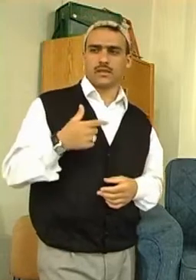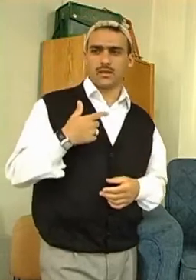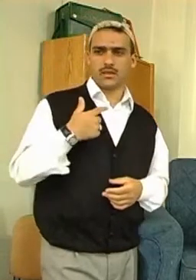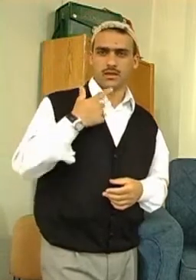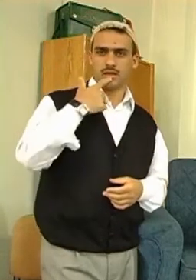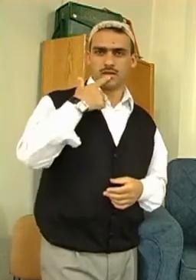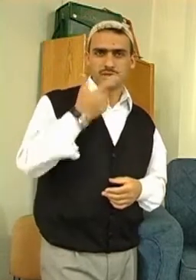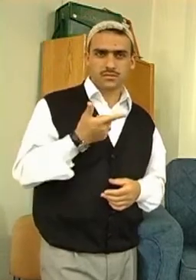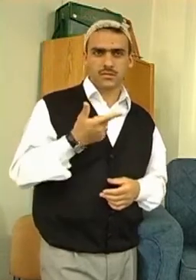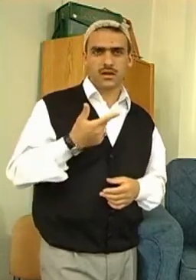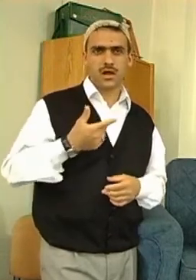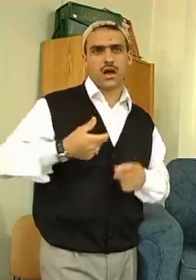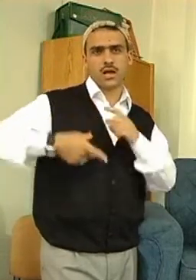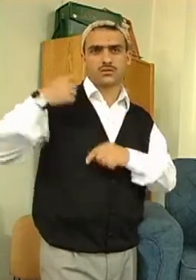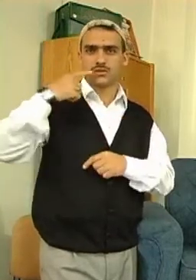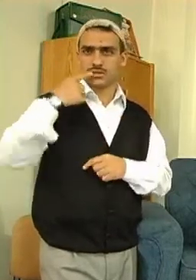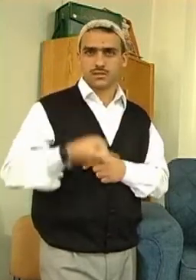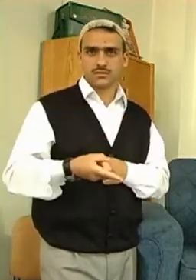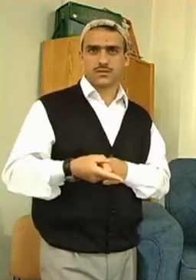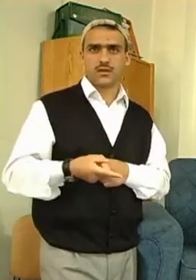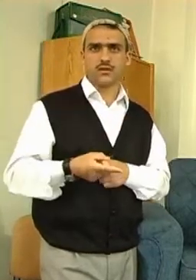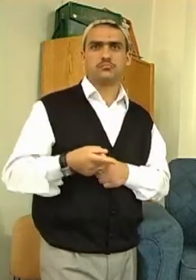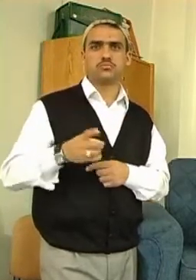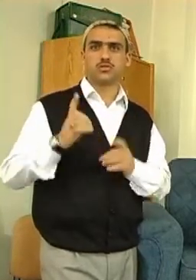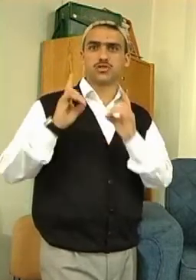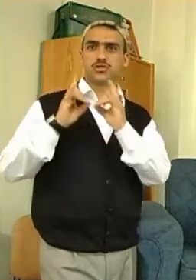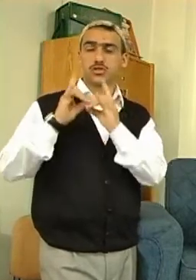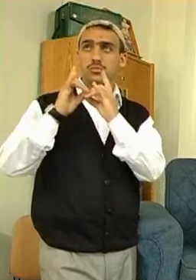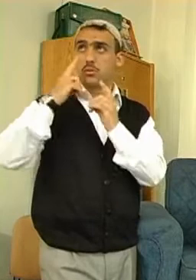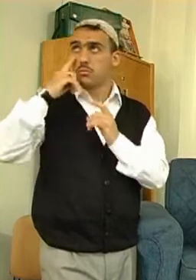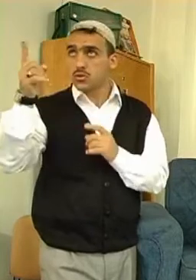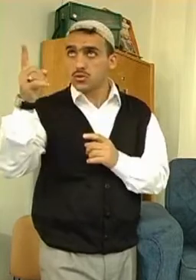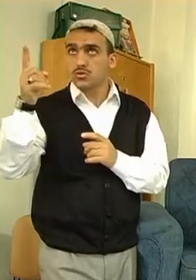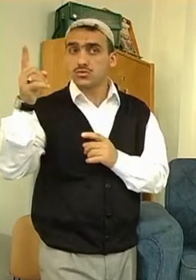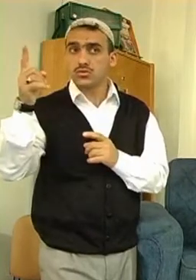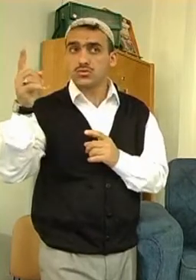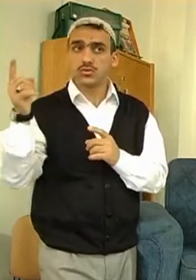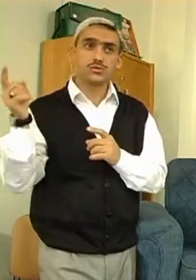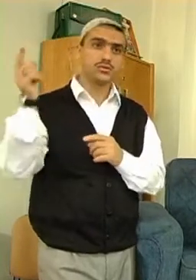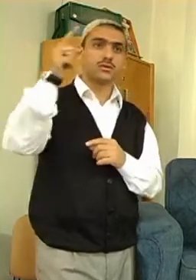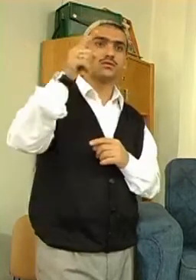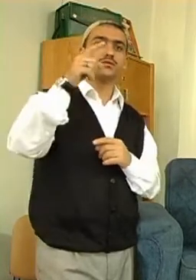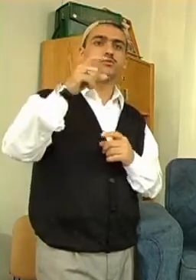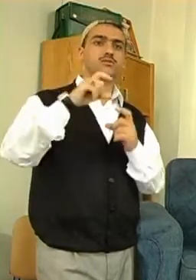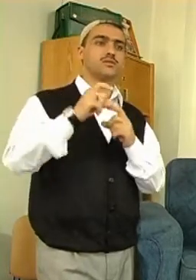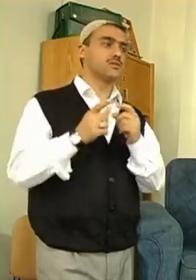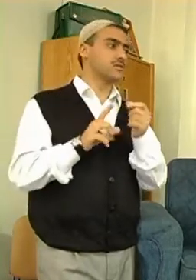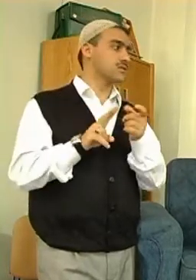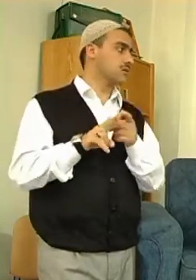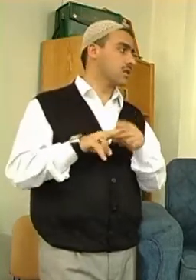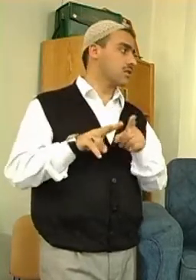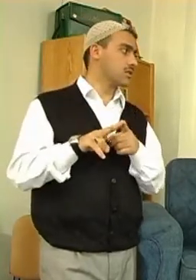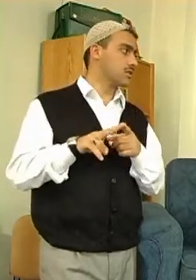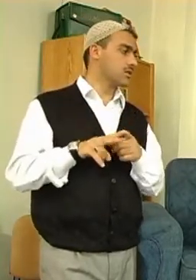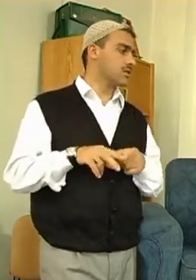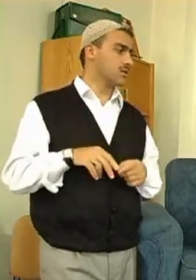sanatla teşhir edilse 1 milyon fiyatla satılır. İşte burası elhamdülillah antikacılar çarşısıdır